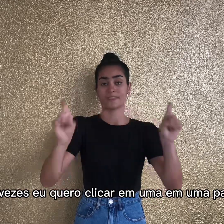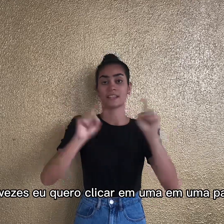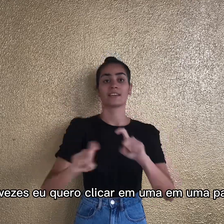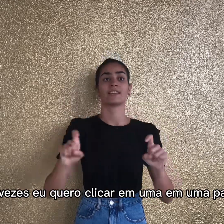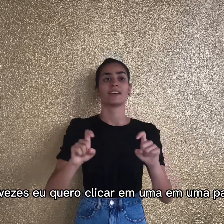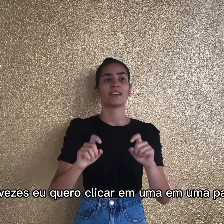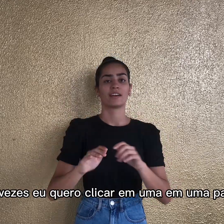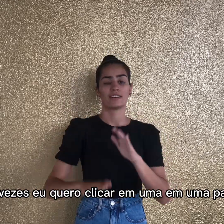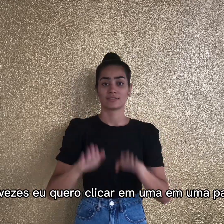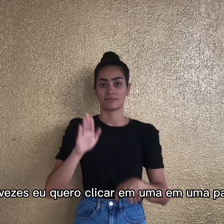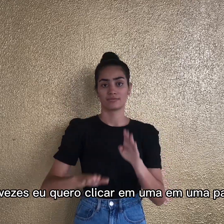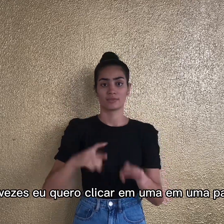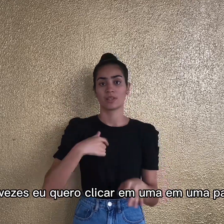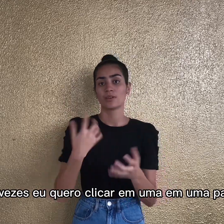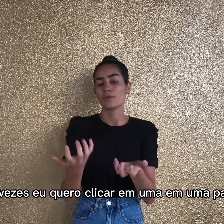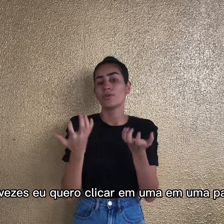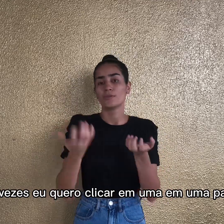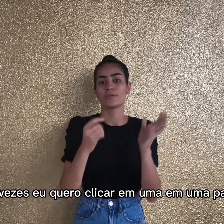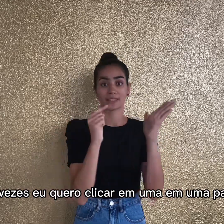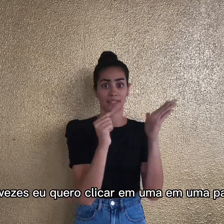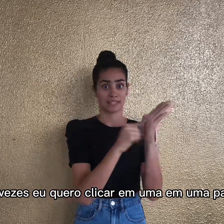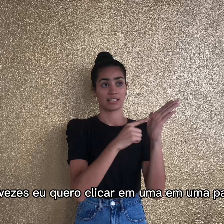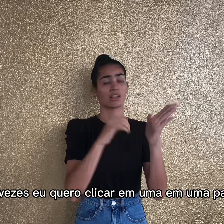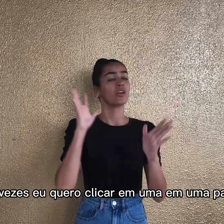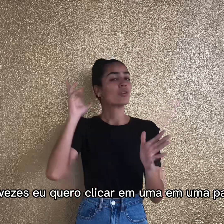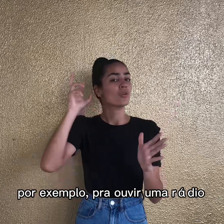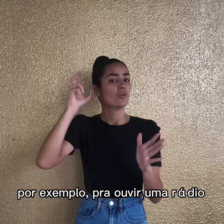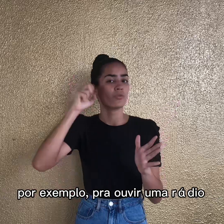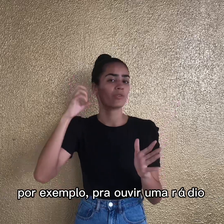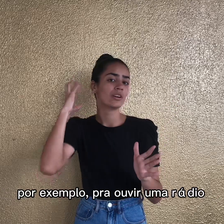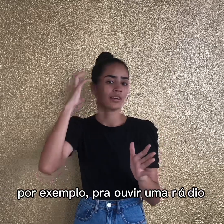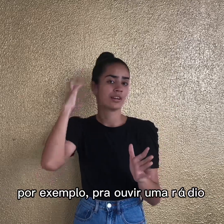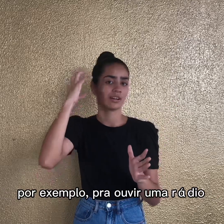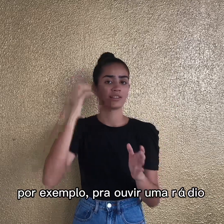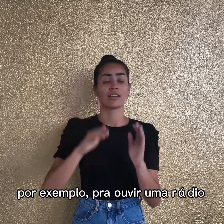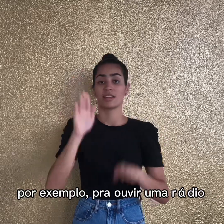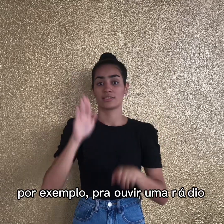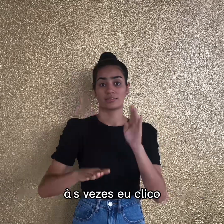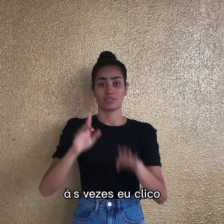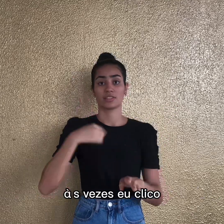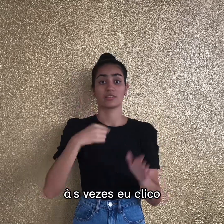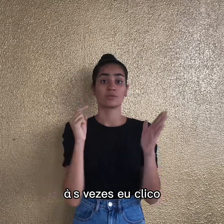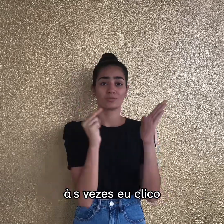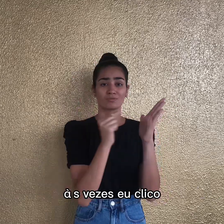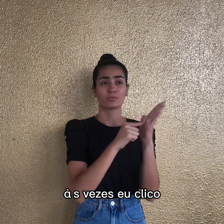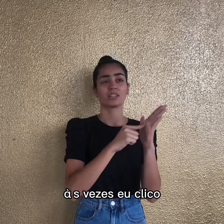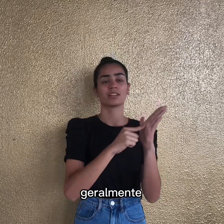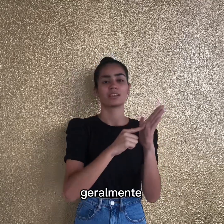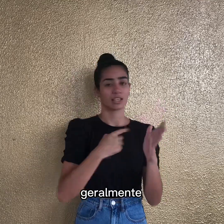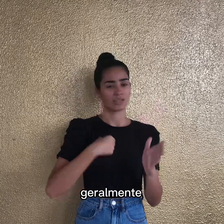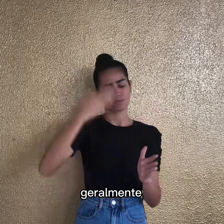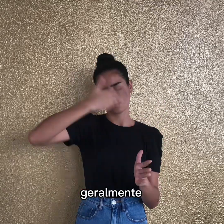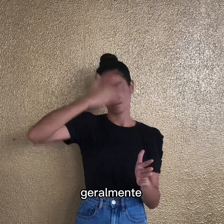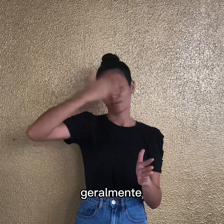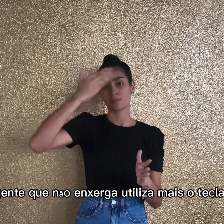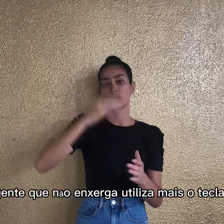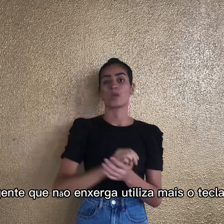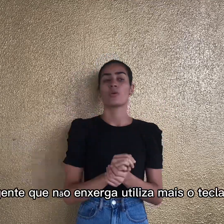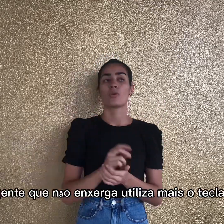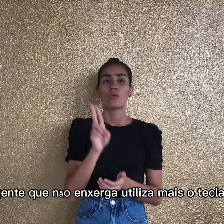quero clicar em uma parte, por exemplo, para ouvir uma rádio. Às vezes eu clico, geralmente a gente que não